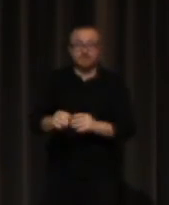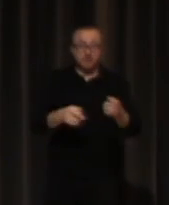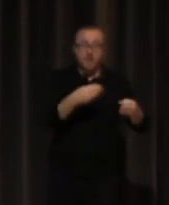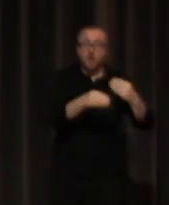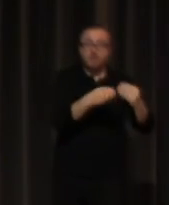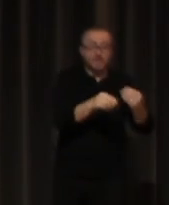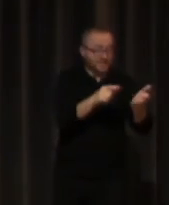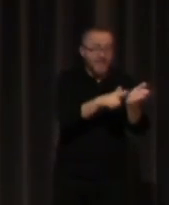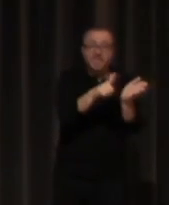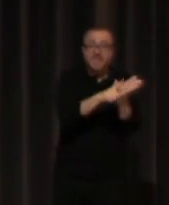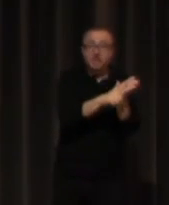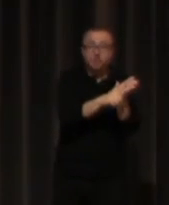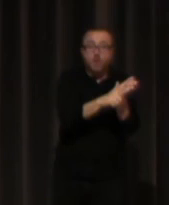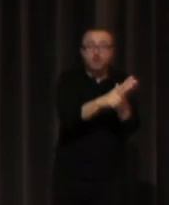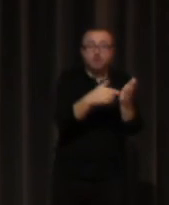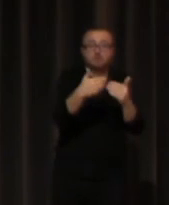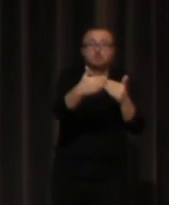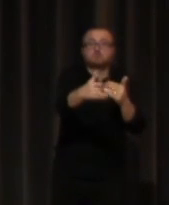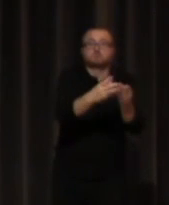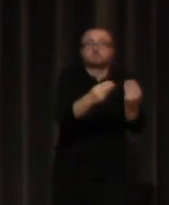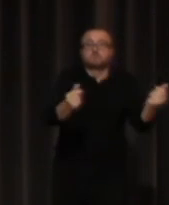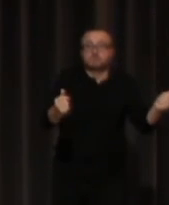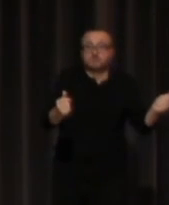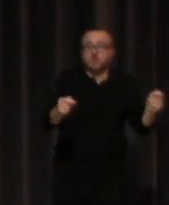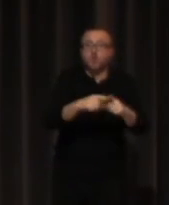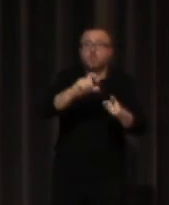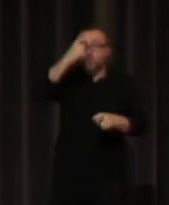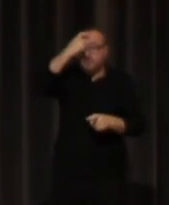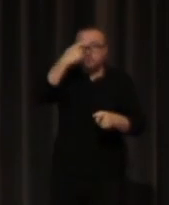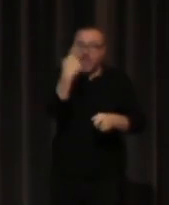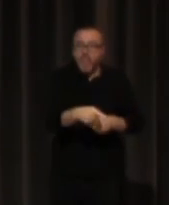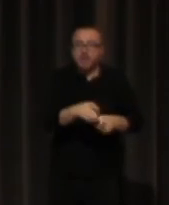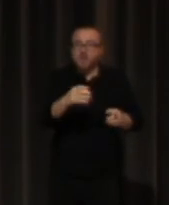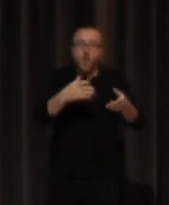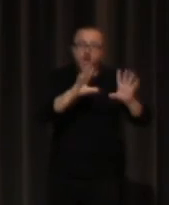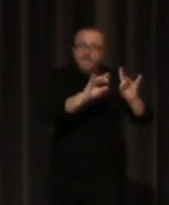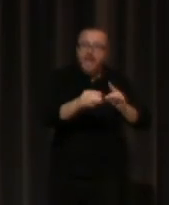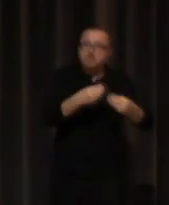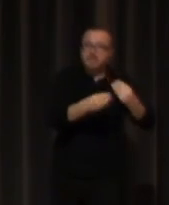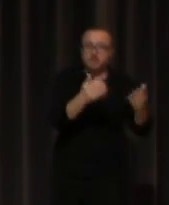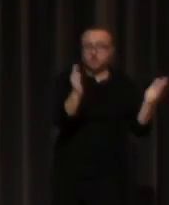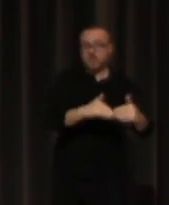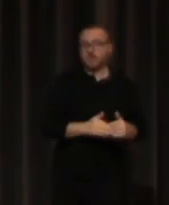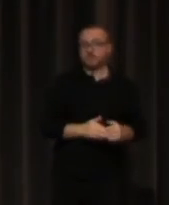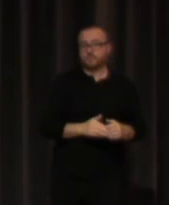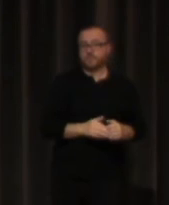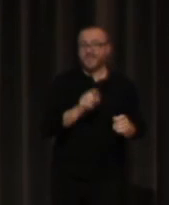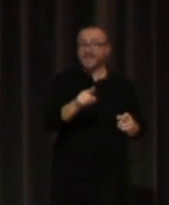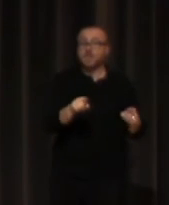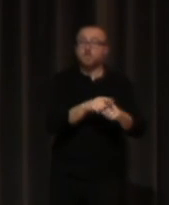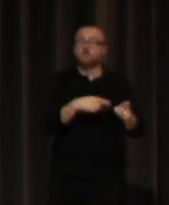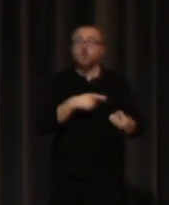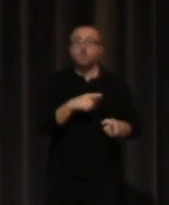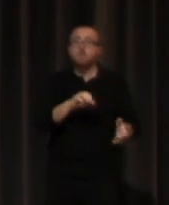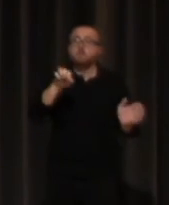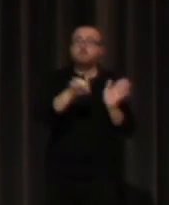remots, però cada ratlla, cada inscripció, cada fragment ha estat el gest d'un enamorat que s'ha volgut